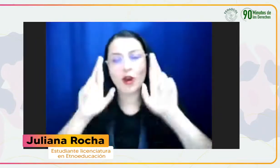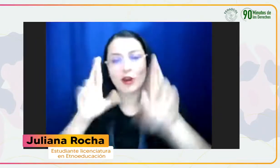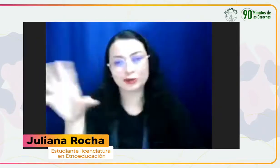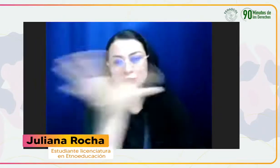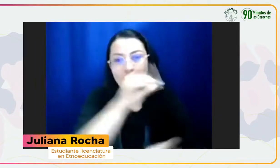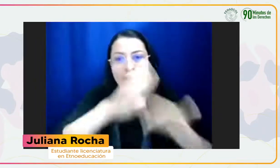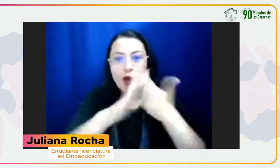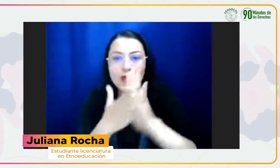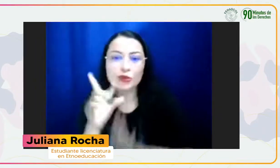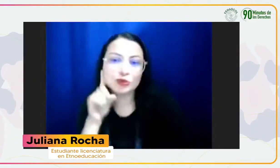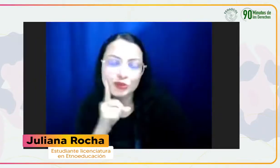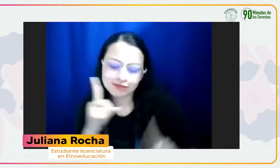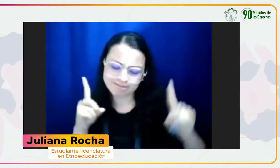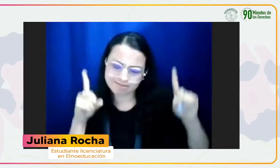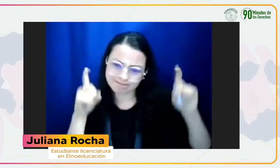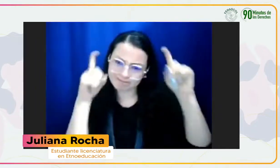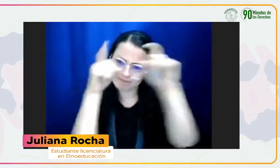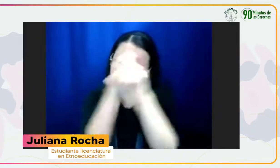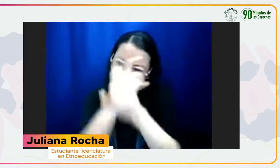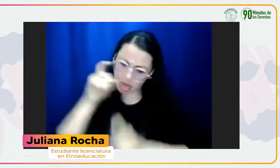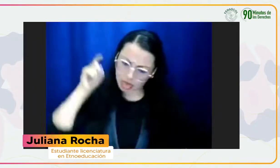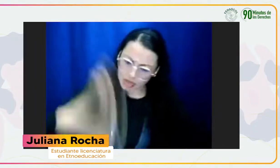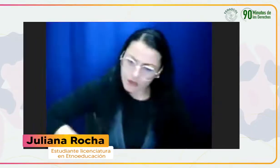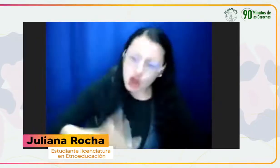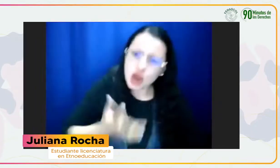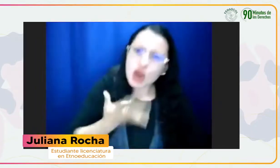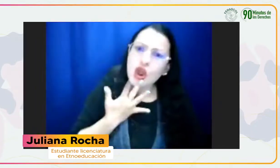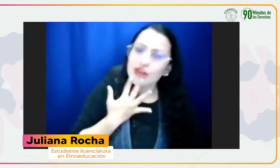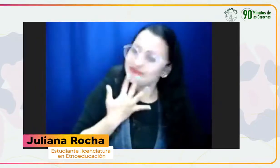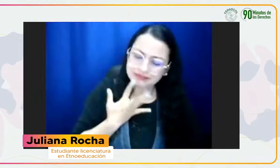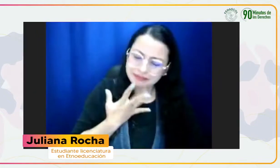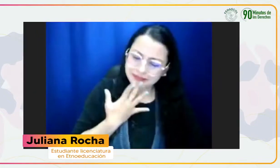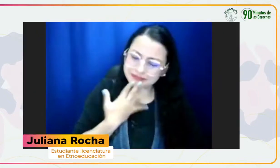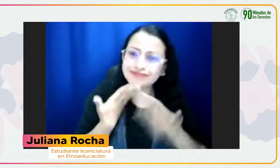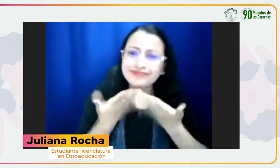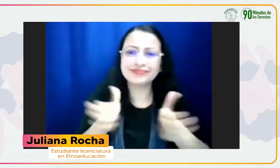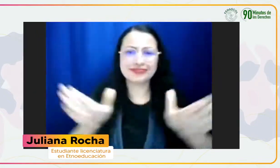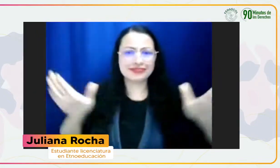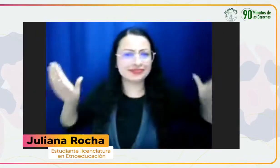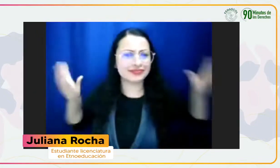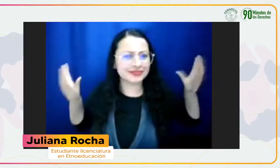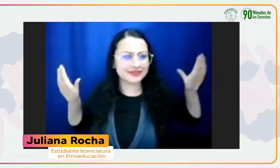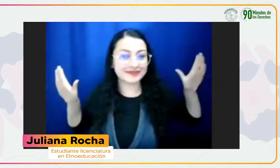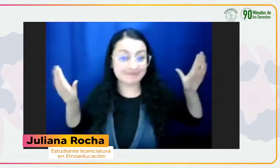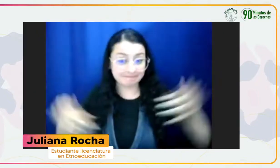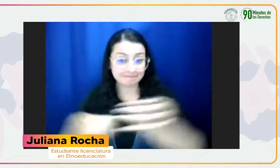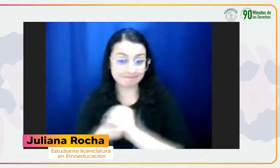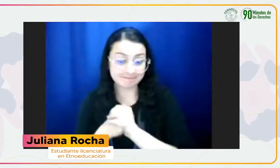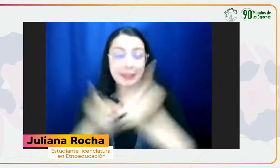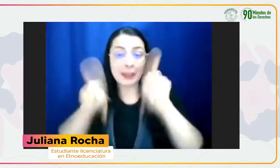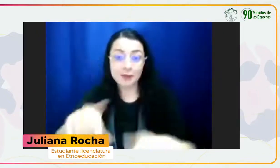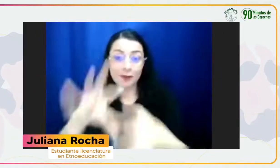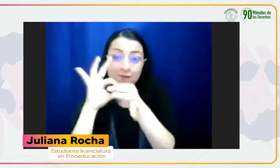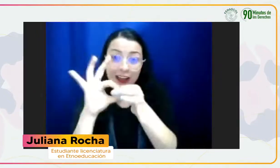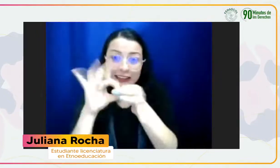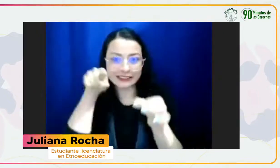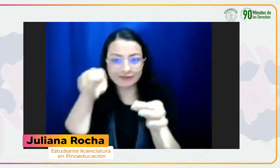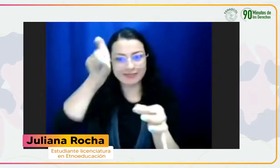de condiciones estamos las personas sordas. En realidad la comunidad sorda debe reflexionar, igual que los colores, abrirnos a la diversidad